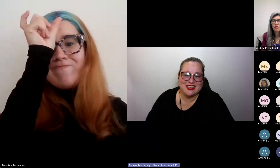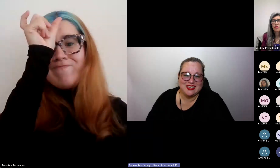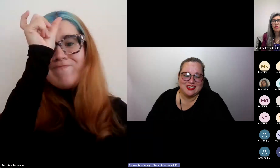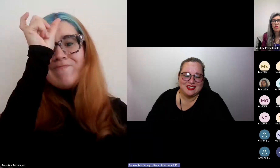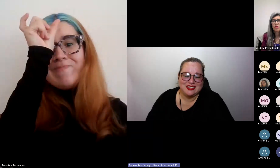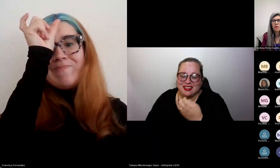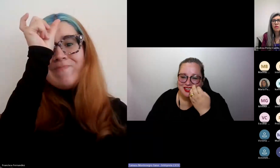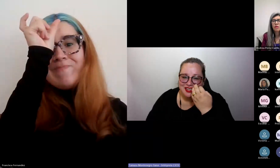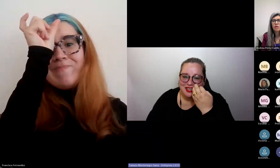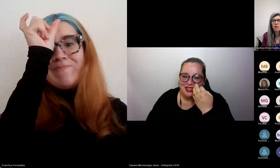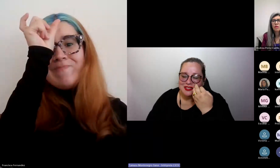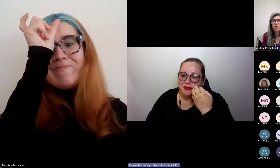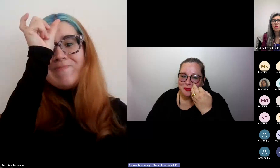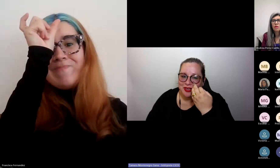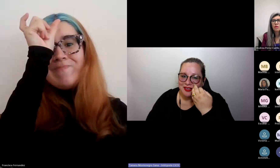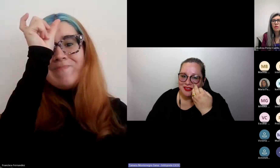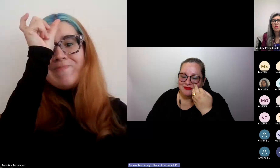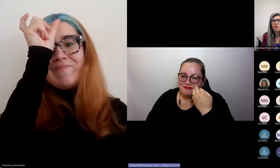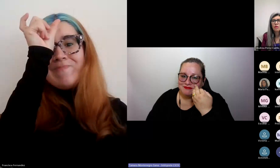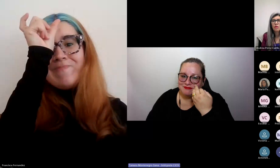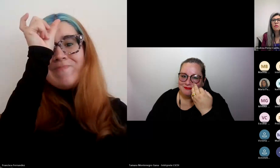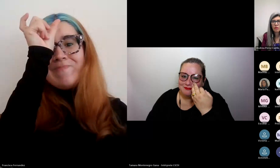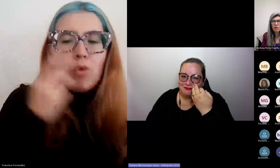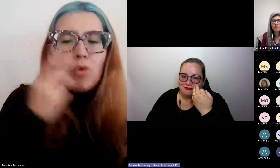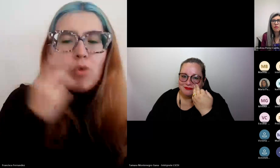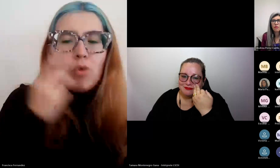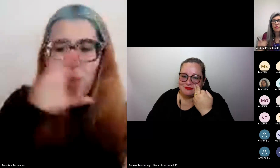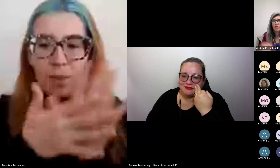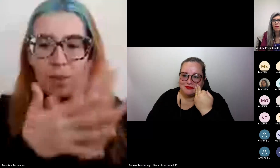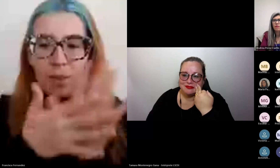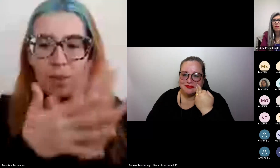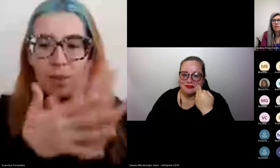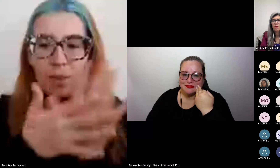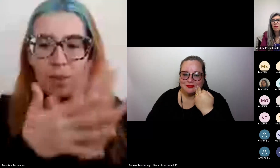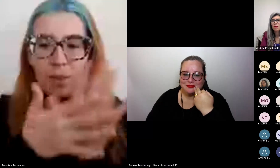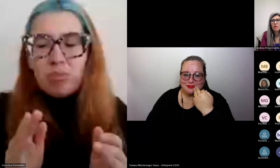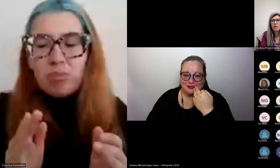es difícil. Ahí se me quedó pegado.